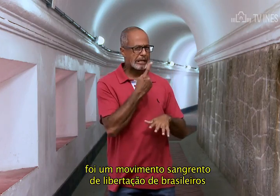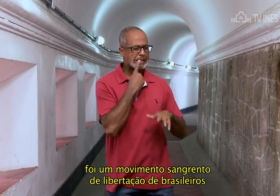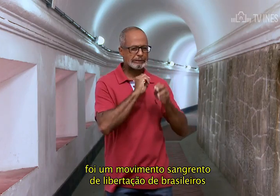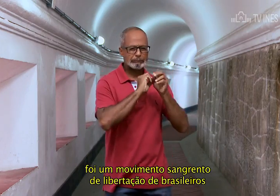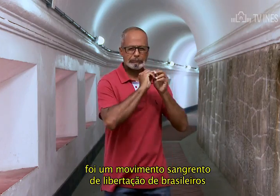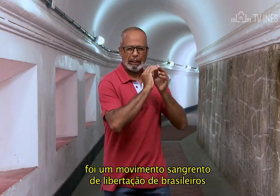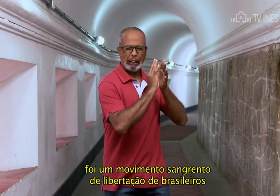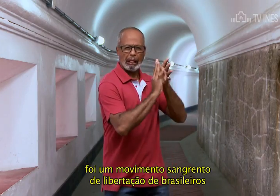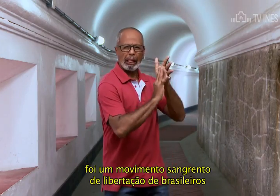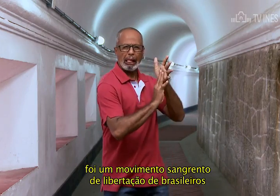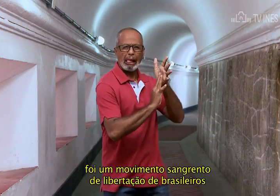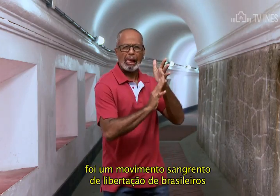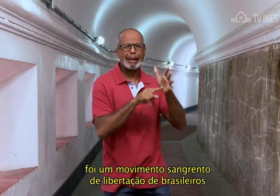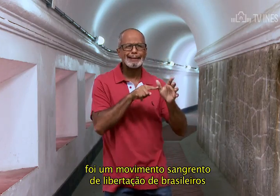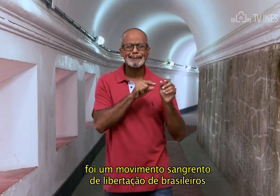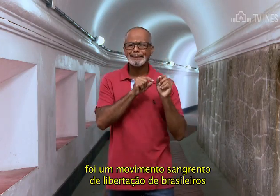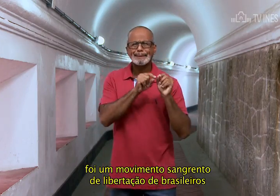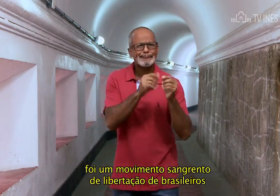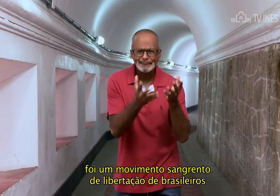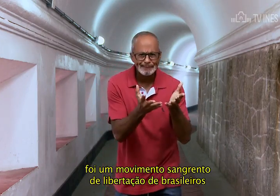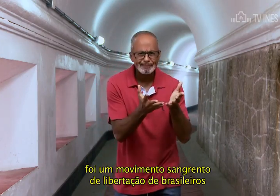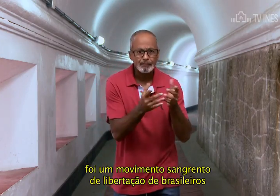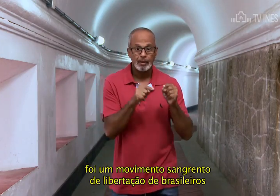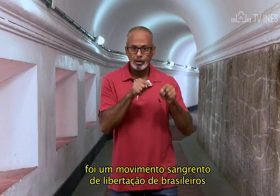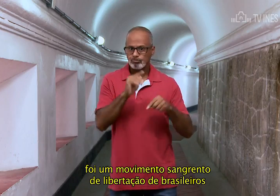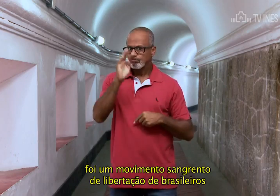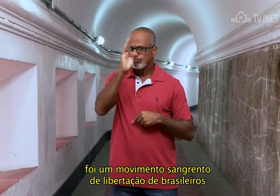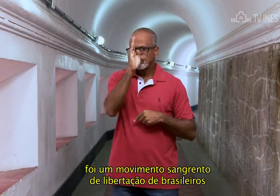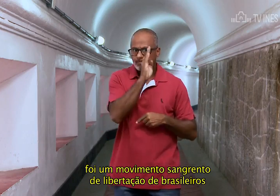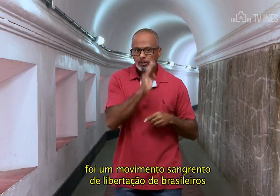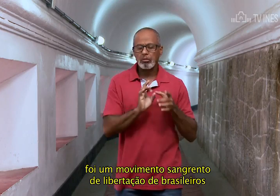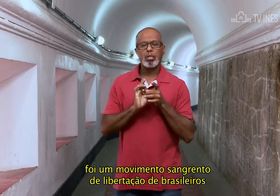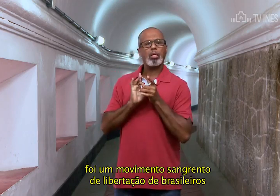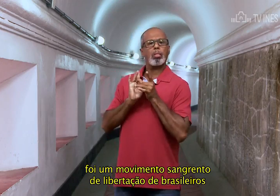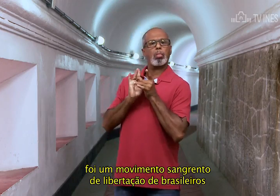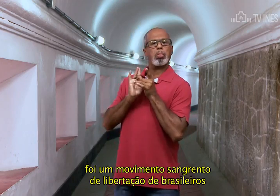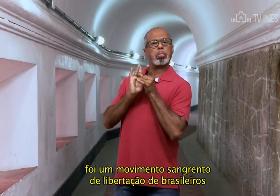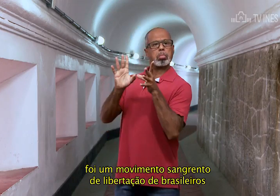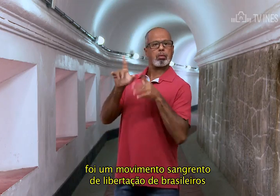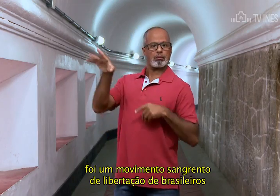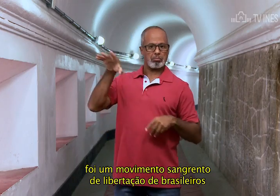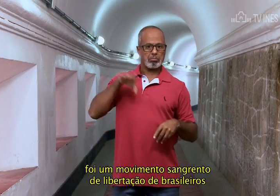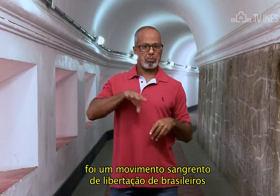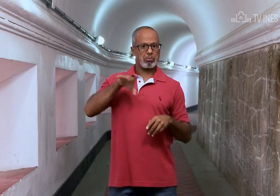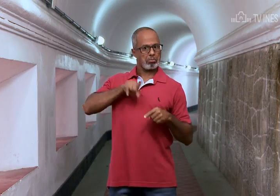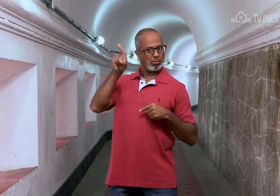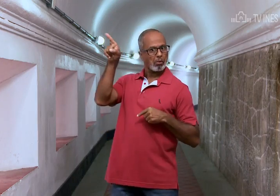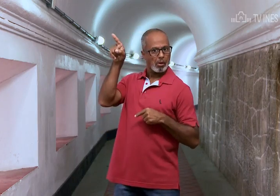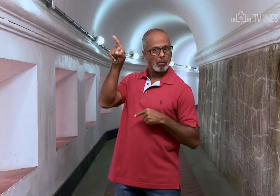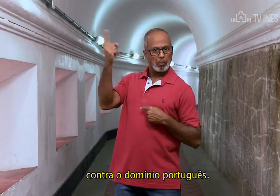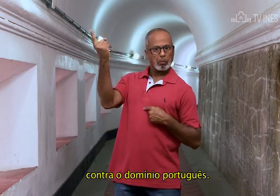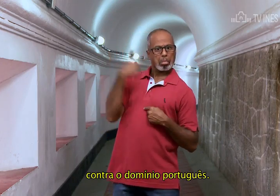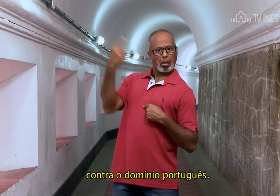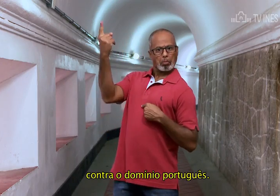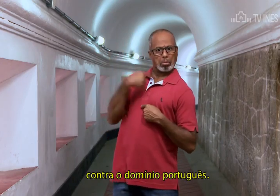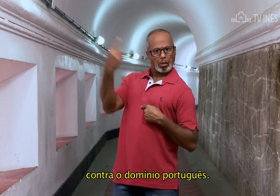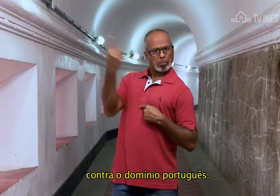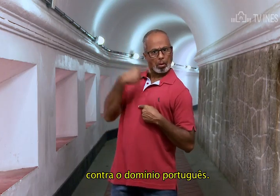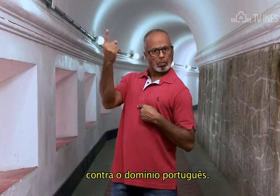foi um movimento sangrento de libertação de brasileiros contra o